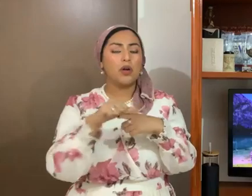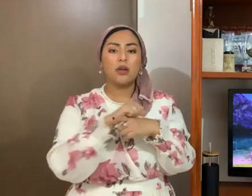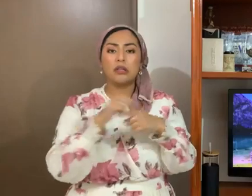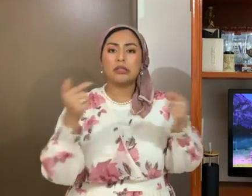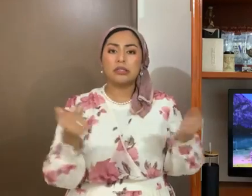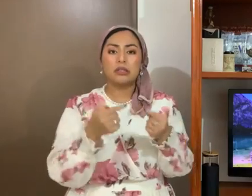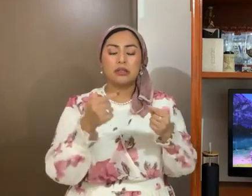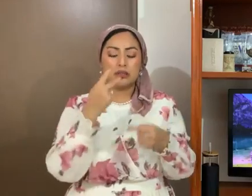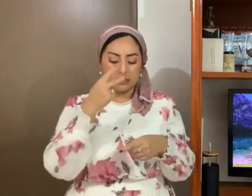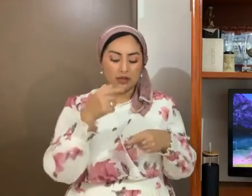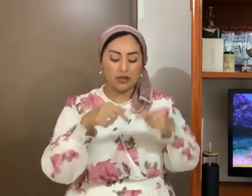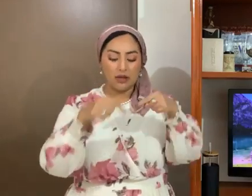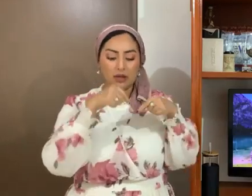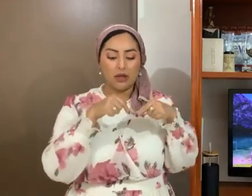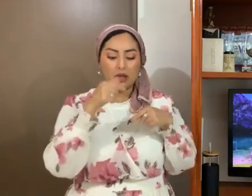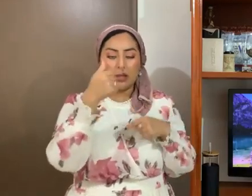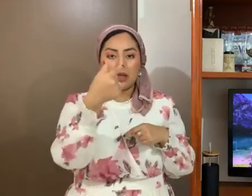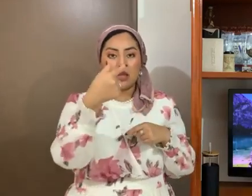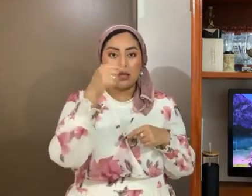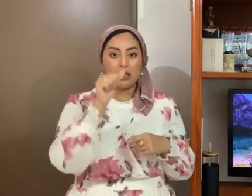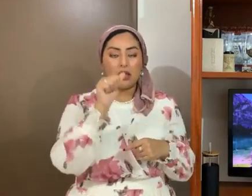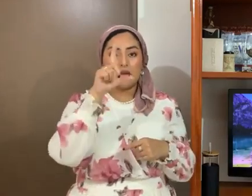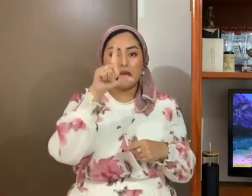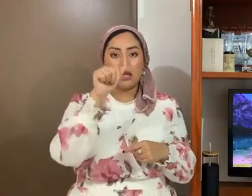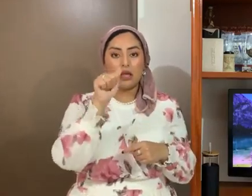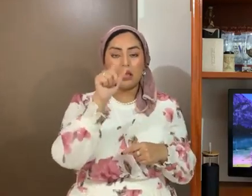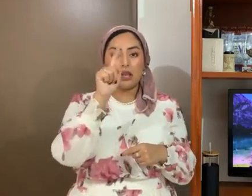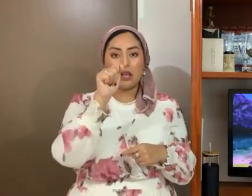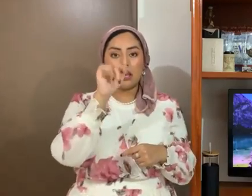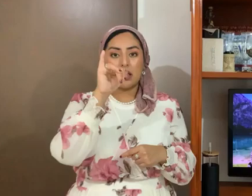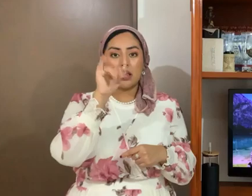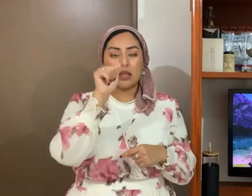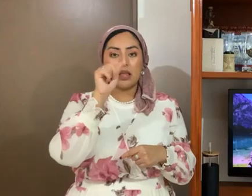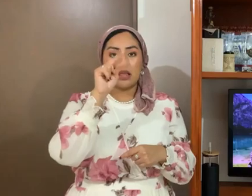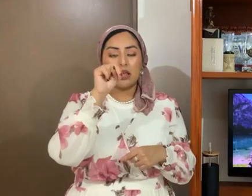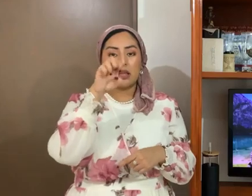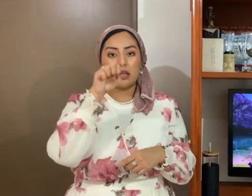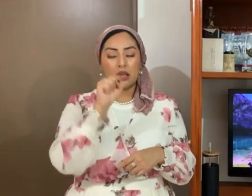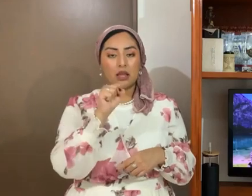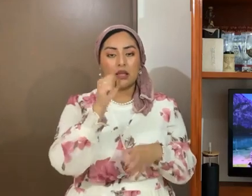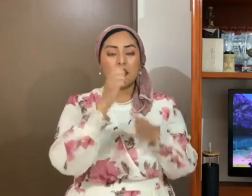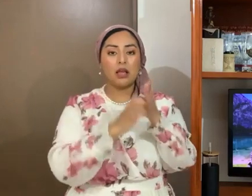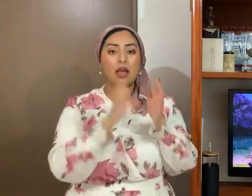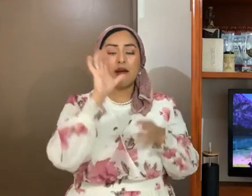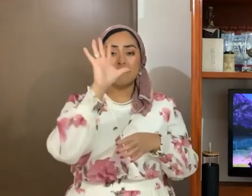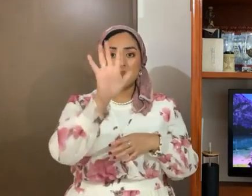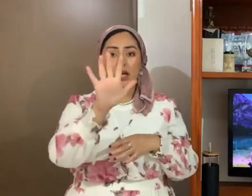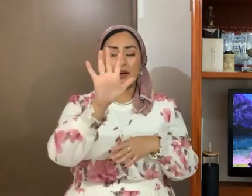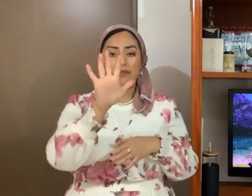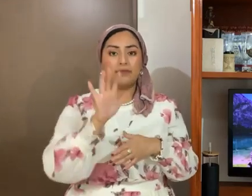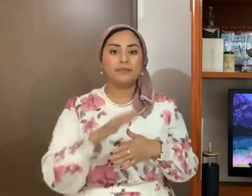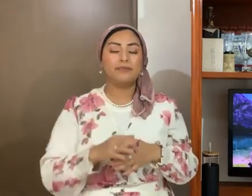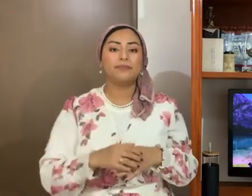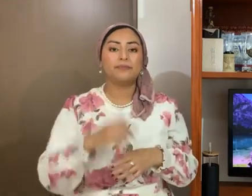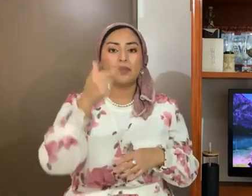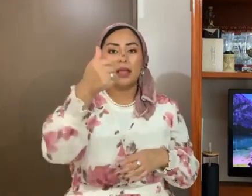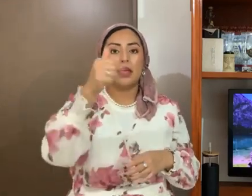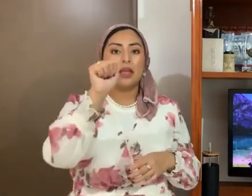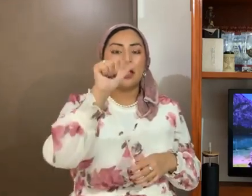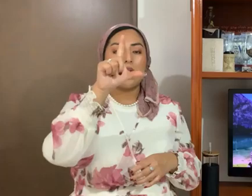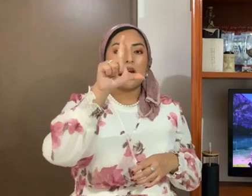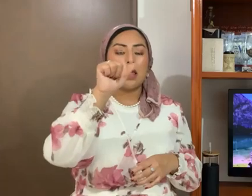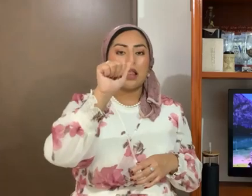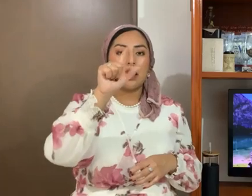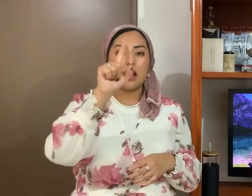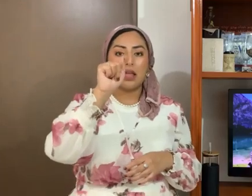carne. Vamos a Gálatas 5, vamos hasta esta preciosa carta a los Gálatas. Aleluya, Gálatas 5.